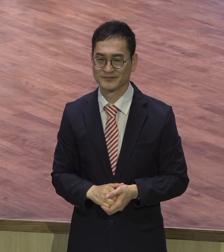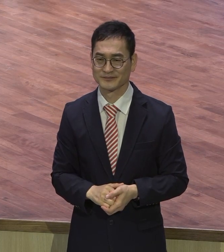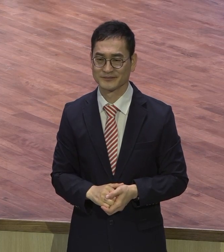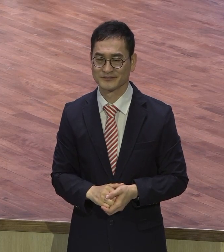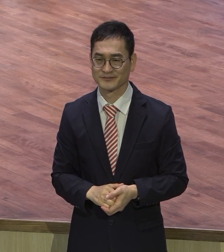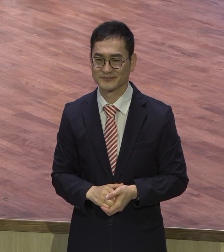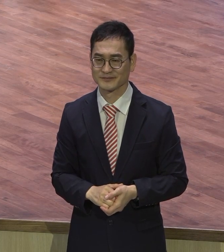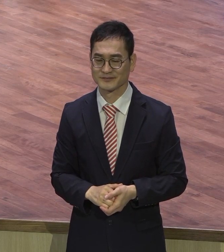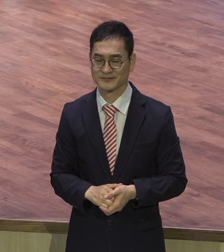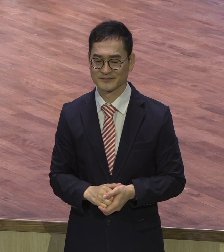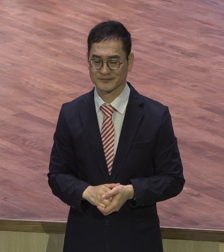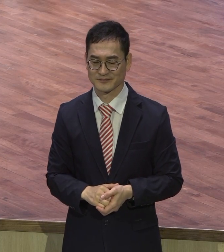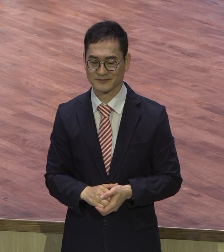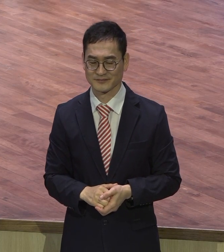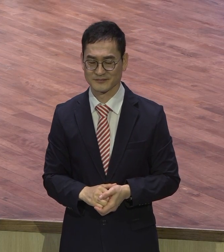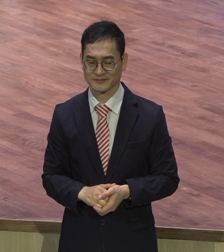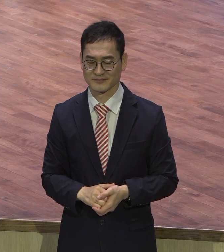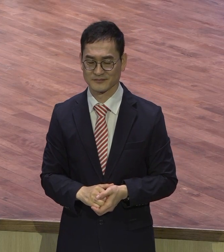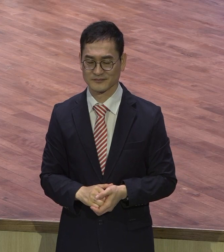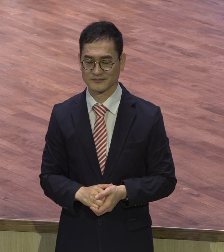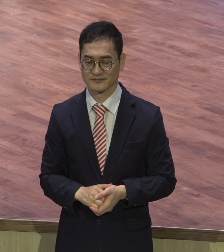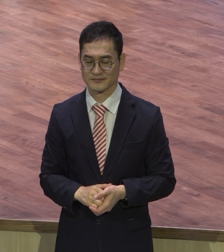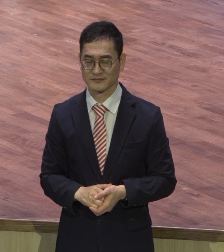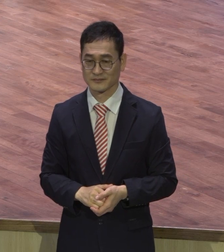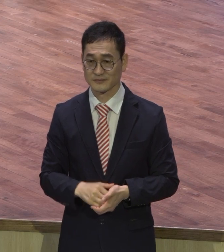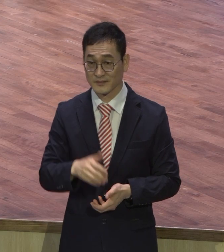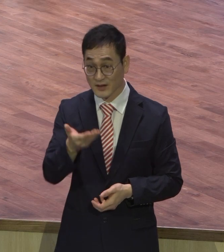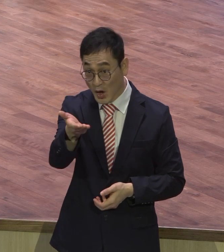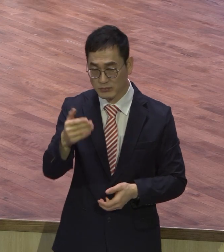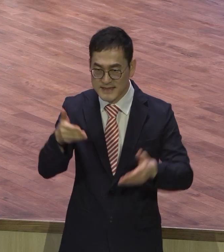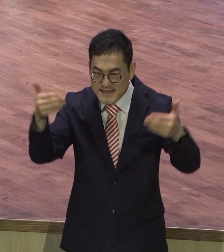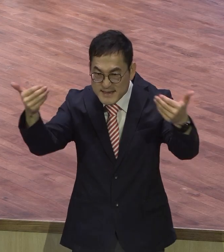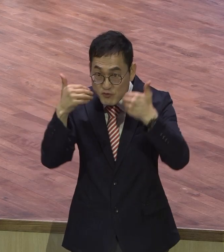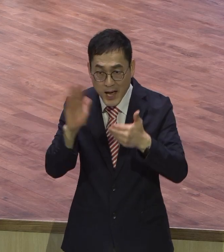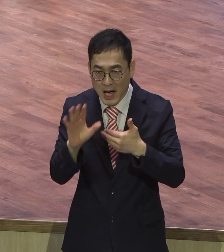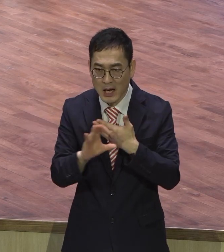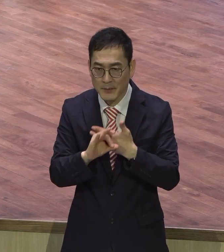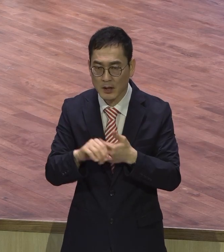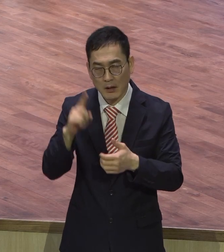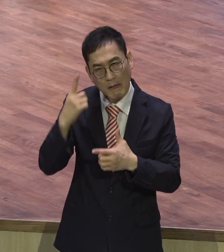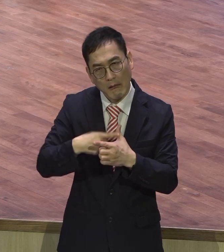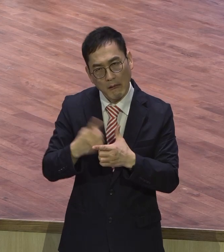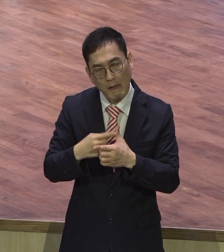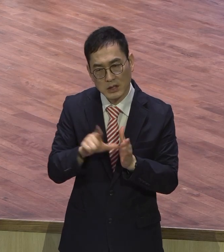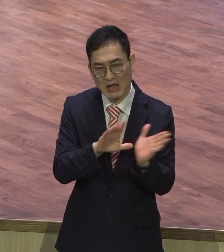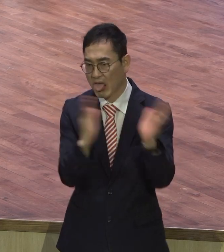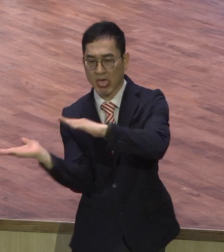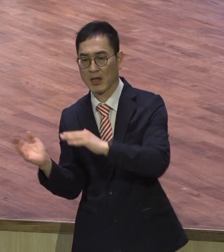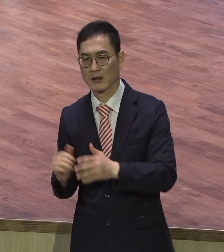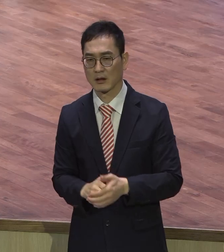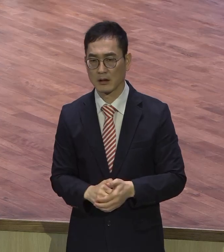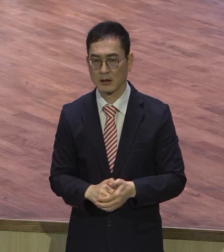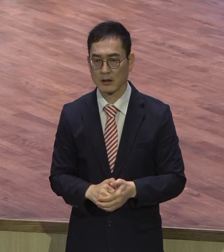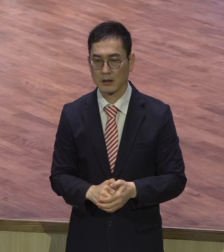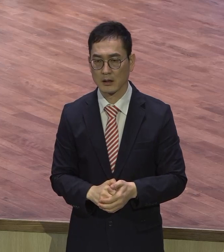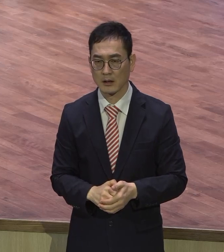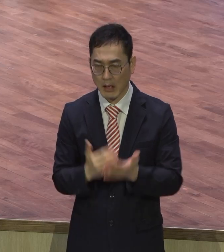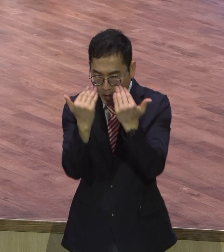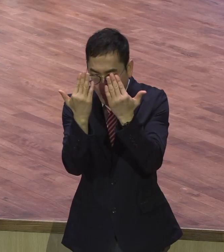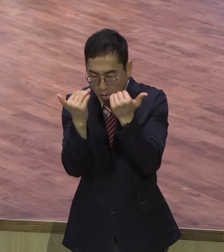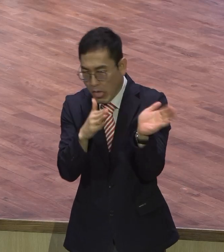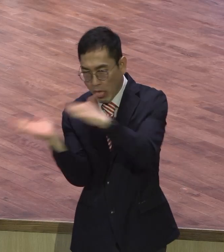그냥 시간 다 지나가버려요. 그냥 메시지 다 지나가버리고 그냥 다 놓쳐버려요.